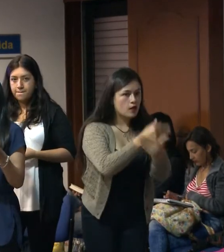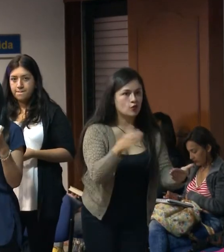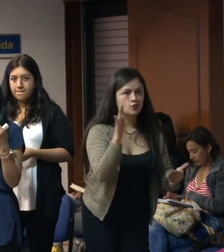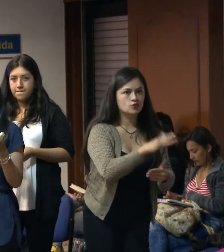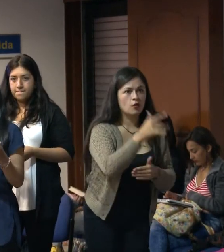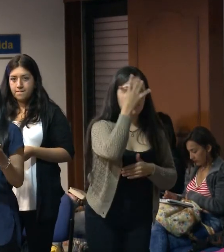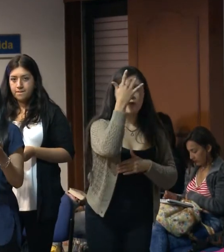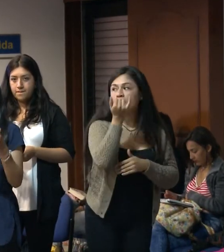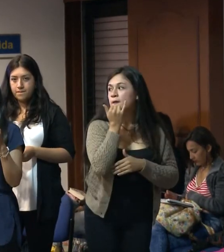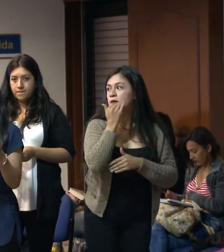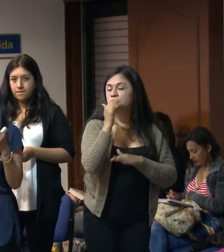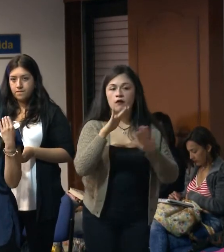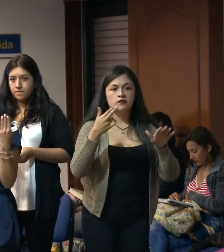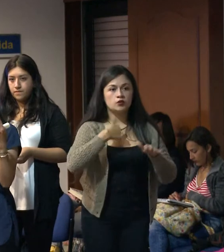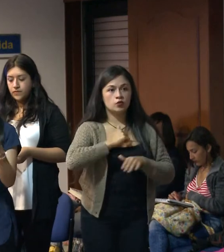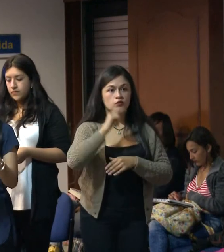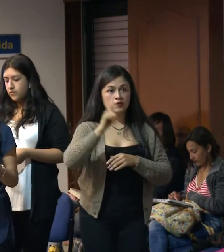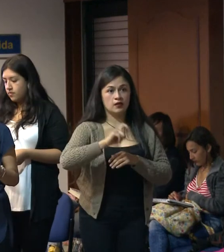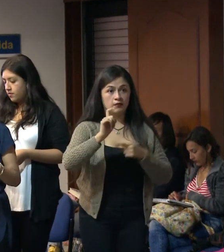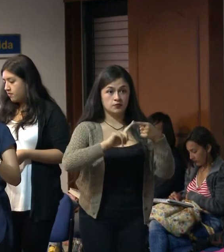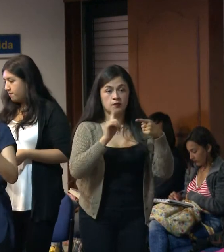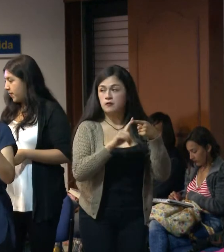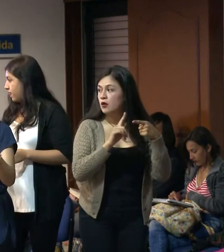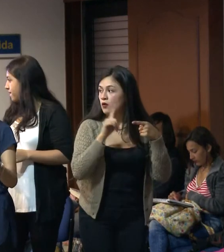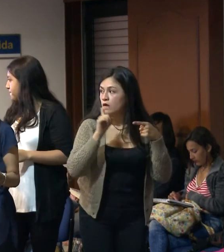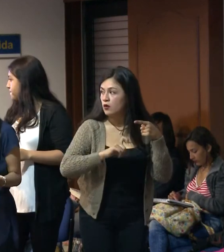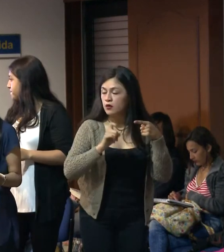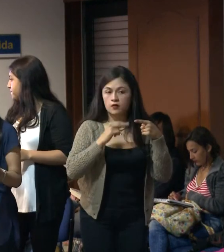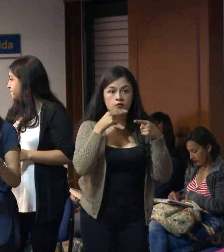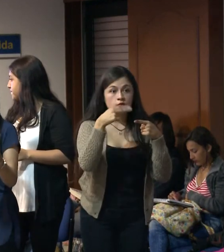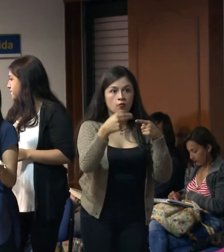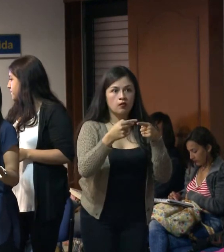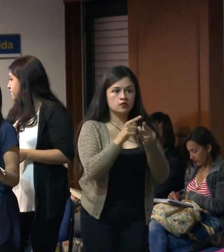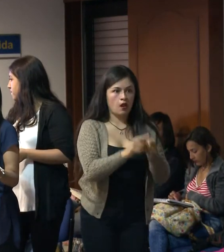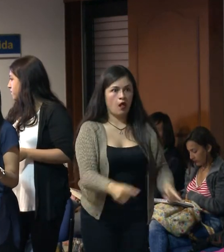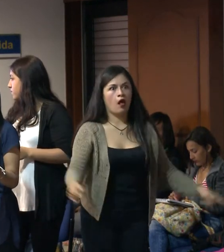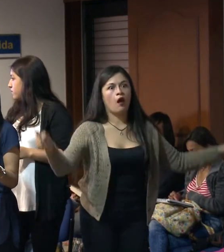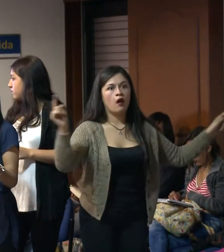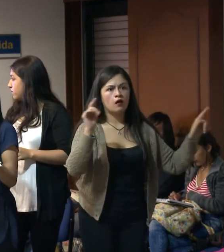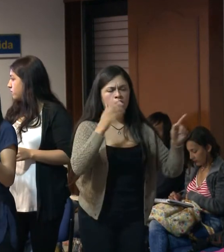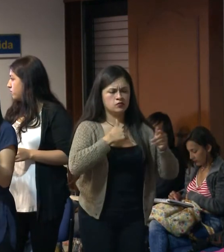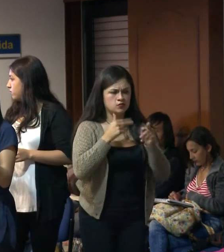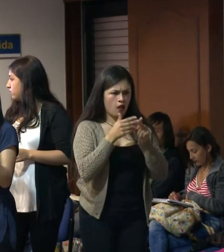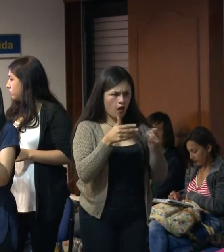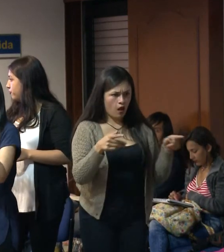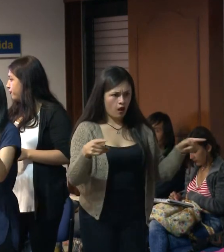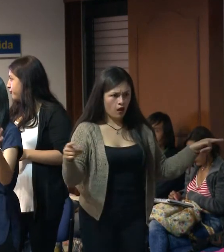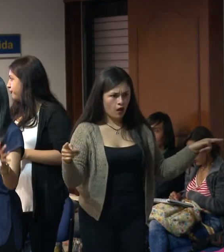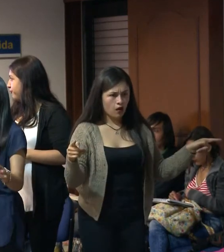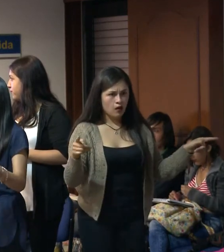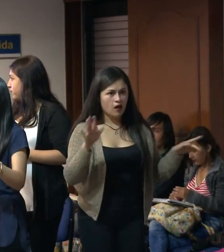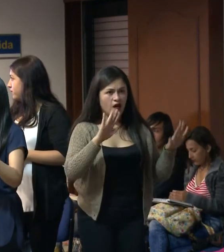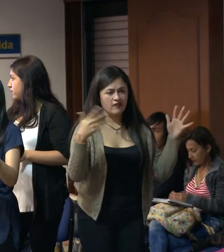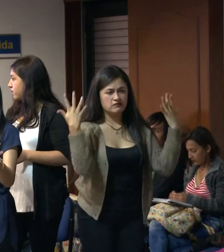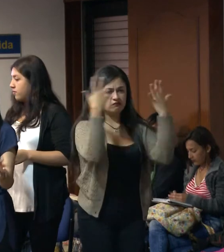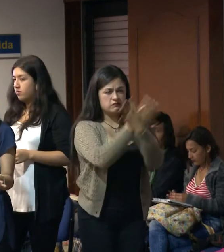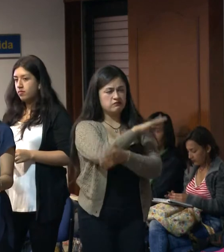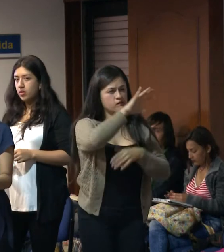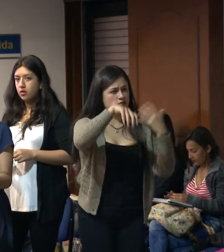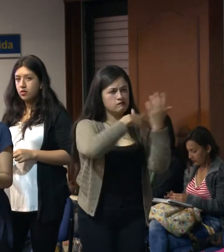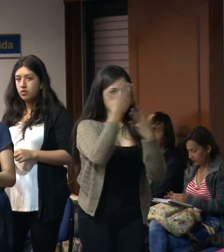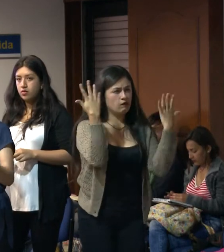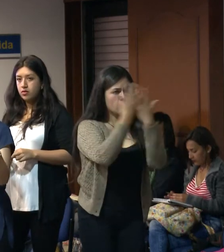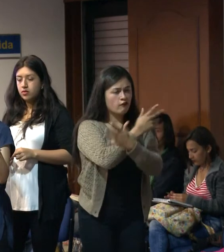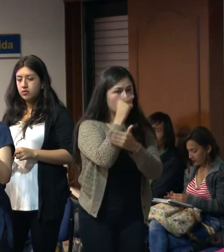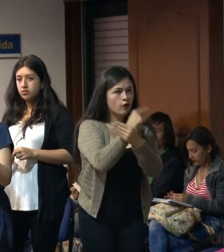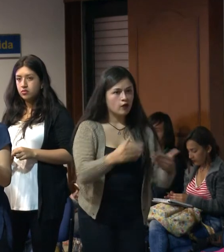porque necesitábamos, bueno, primero empezamos con cuentos largos que quizás no se perdía la atención muy